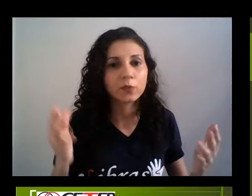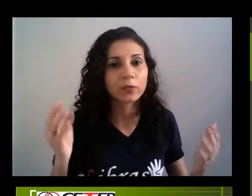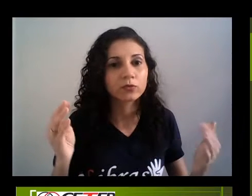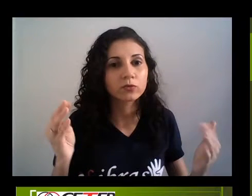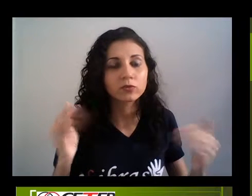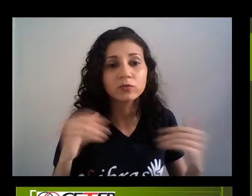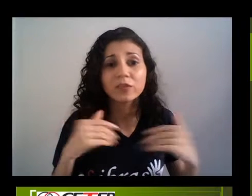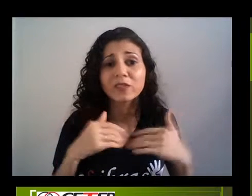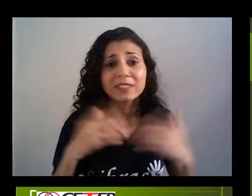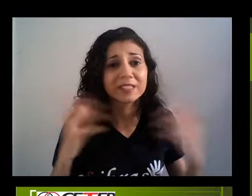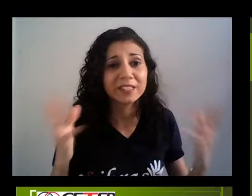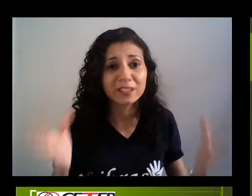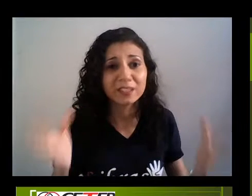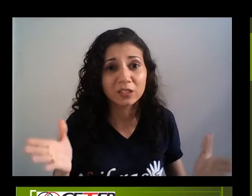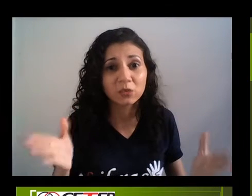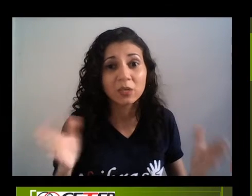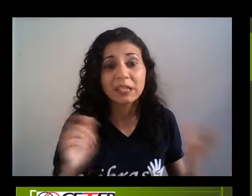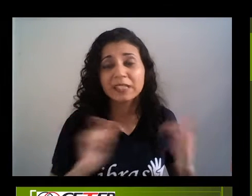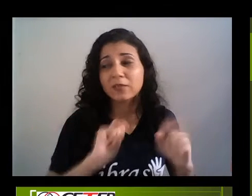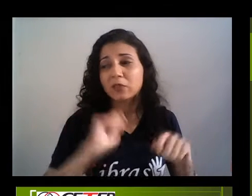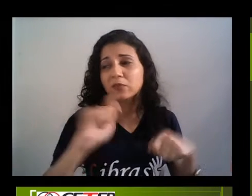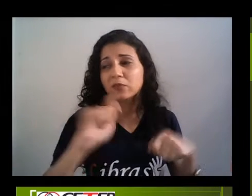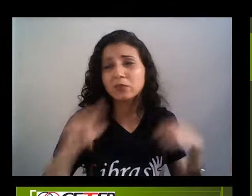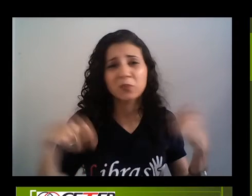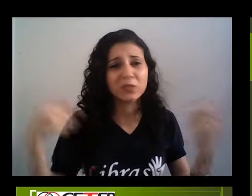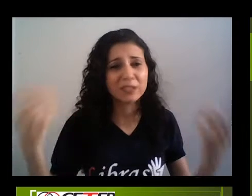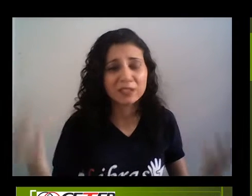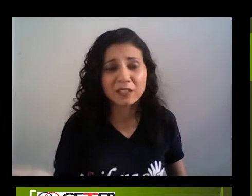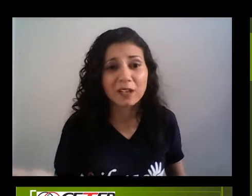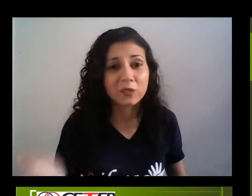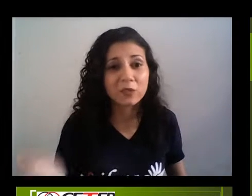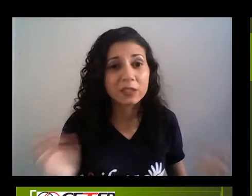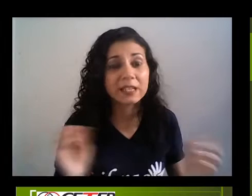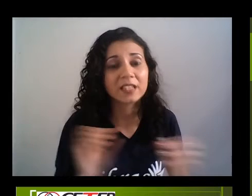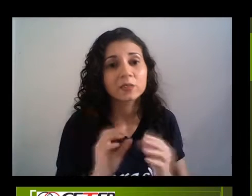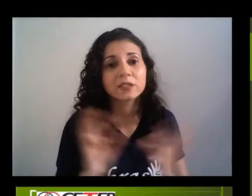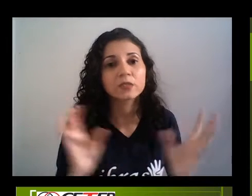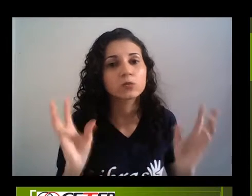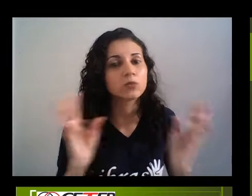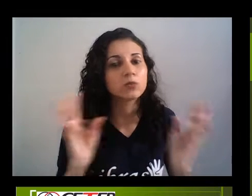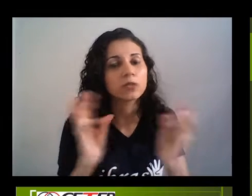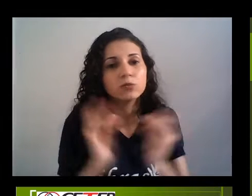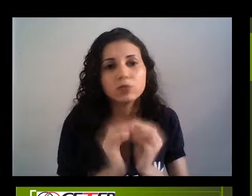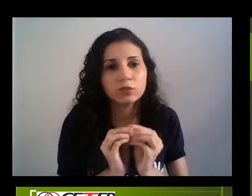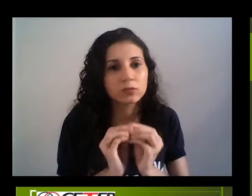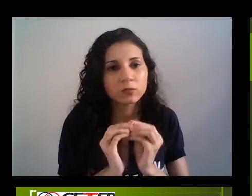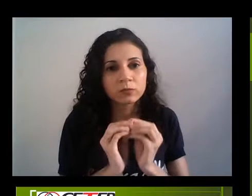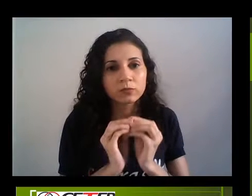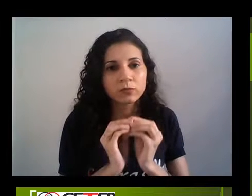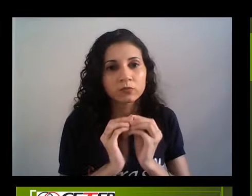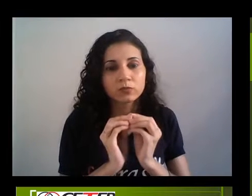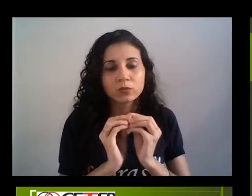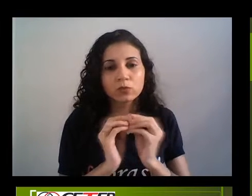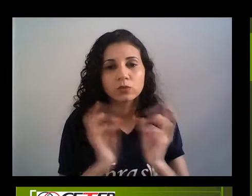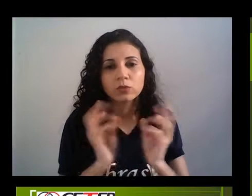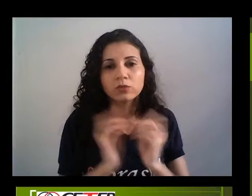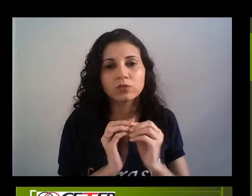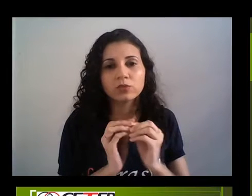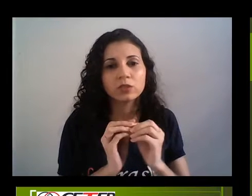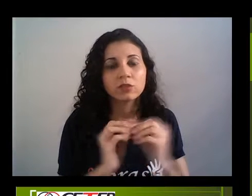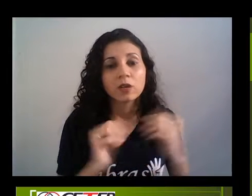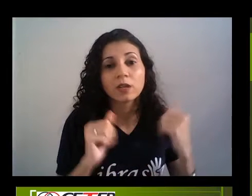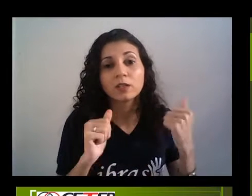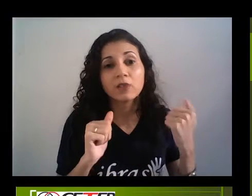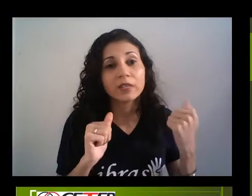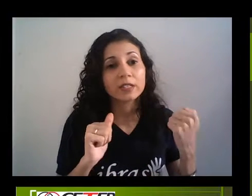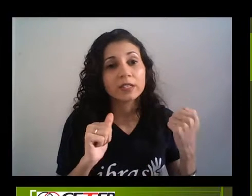dessa forma. Para o surdo não vai fazer sentido. Você viu que eu fiz um monte de sinal e na Libras é tudo reduzido. Tudo